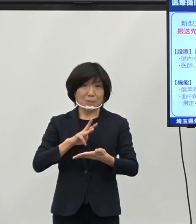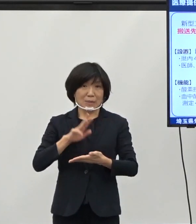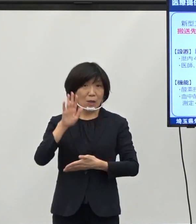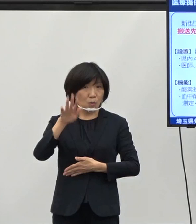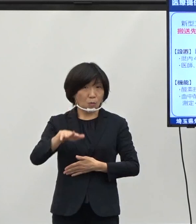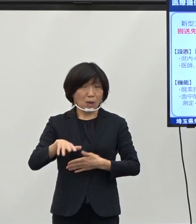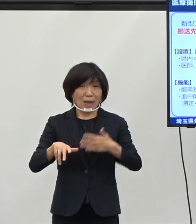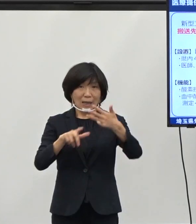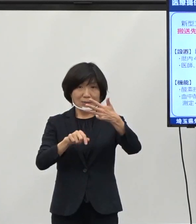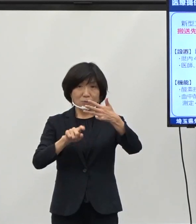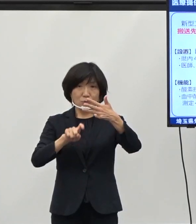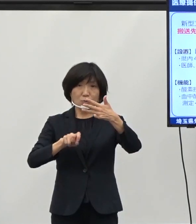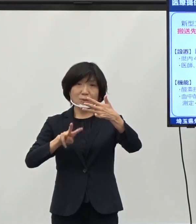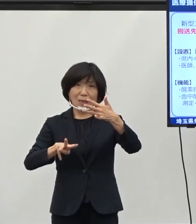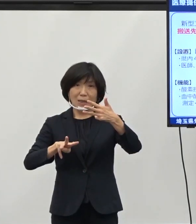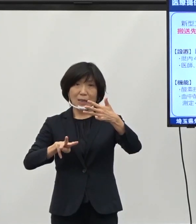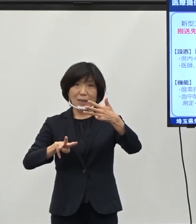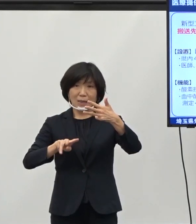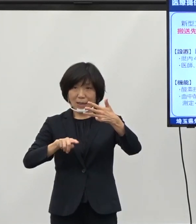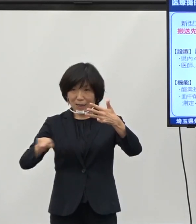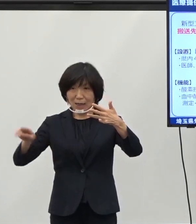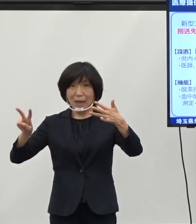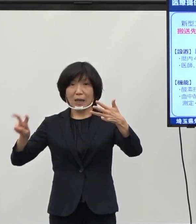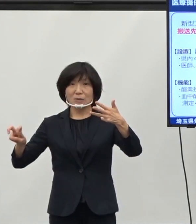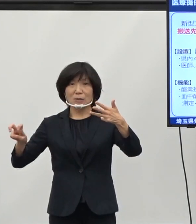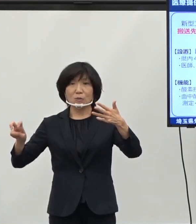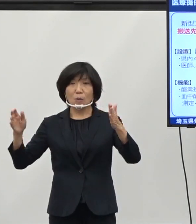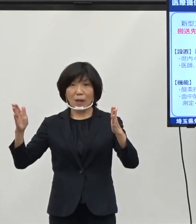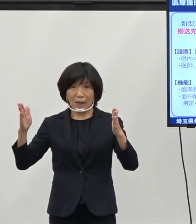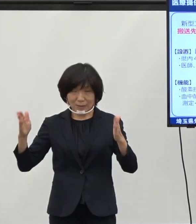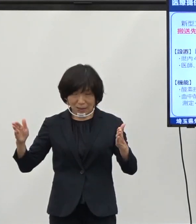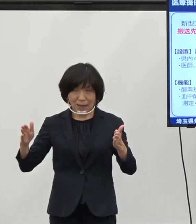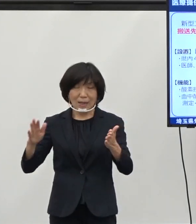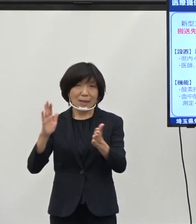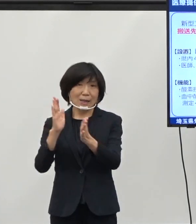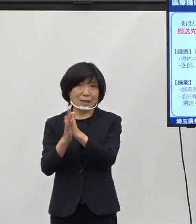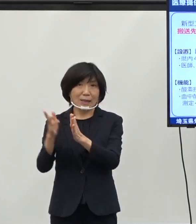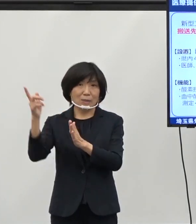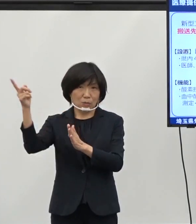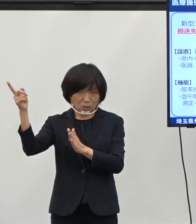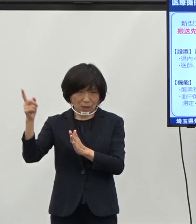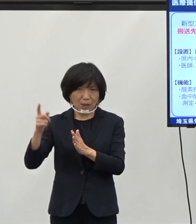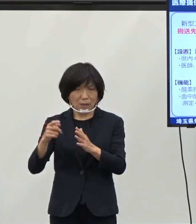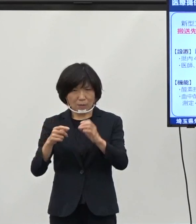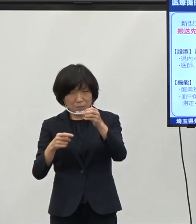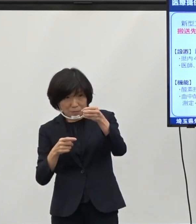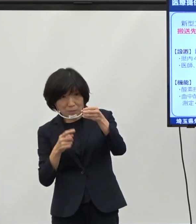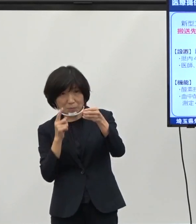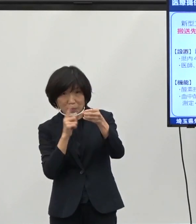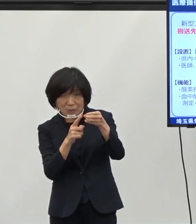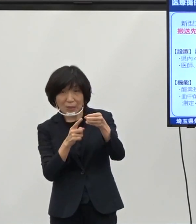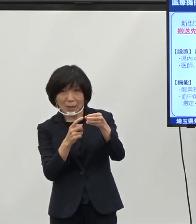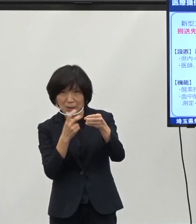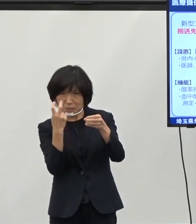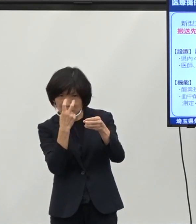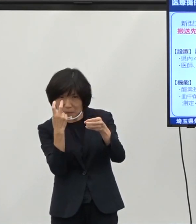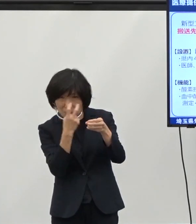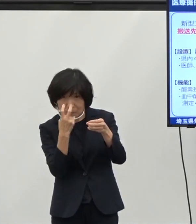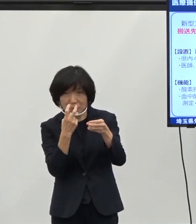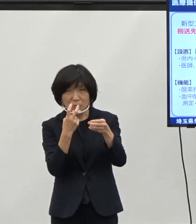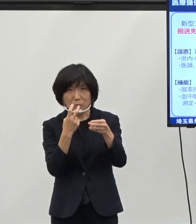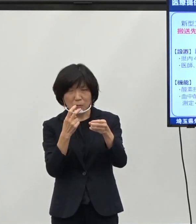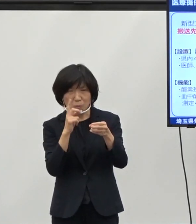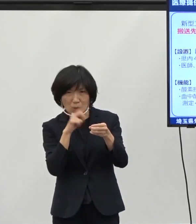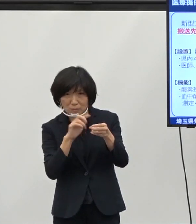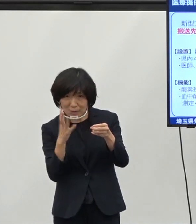の13日および20日に県の薬剤師が変色や異物混入がないかチェックをいたしました